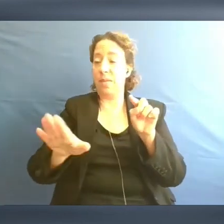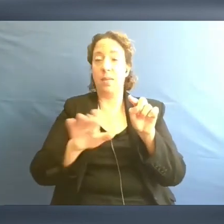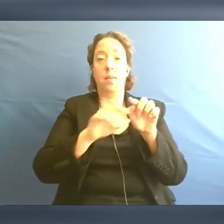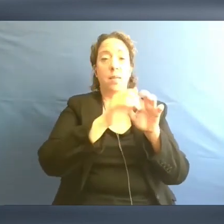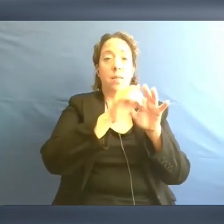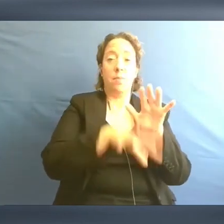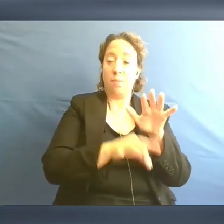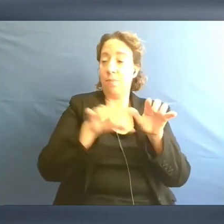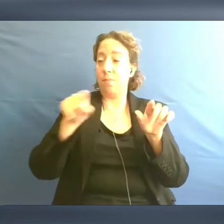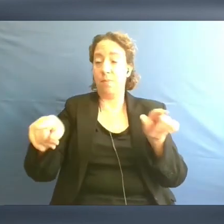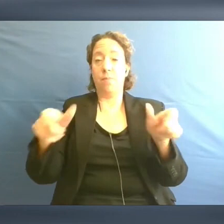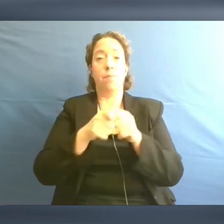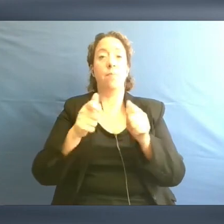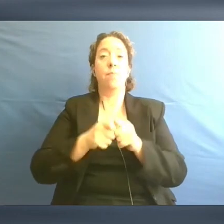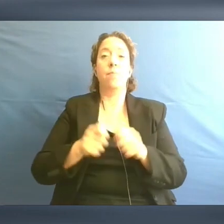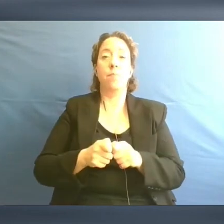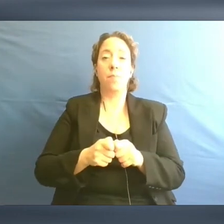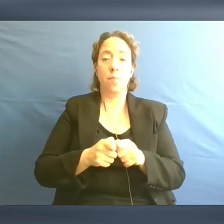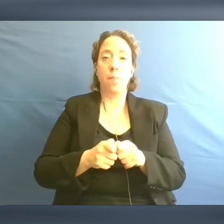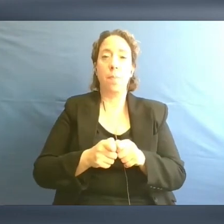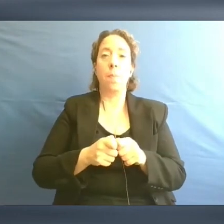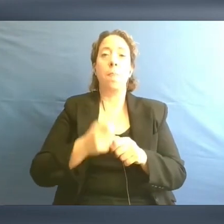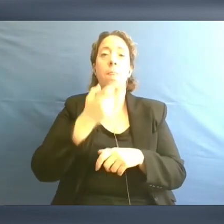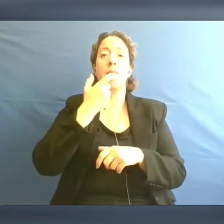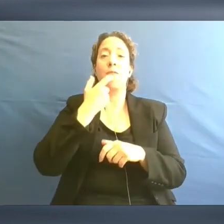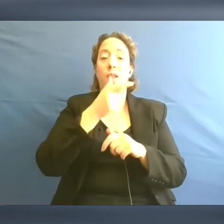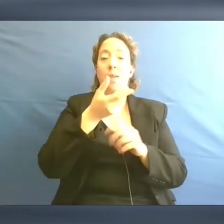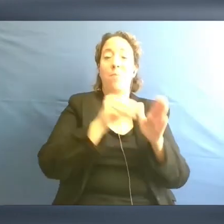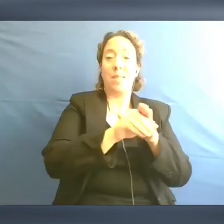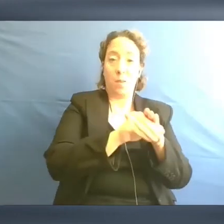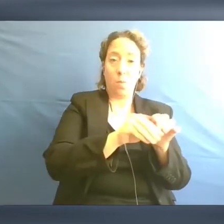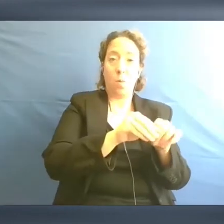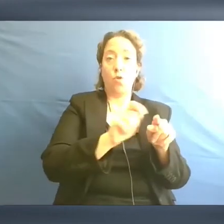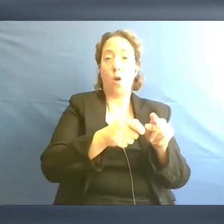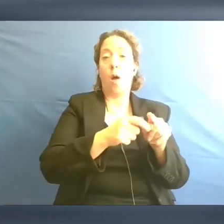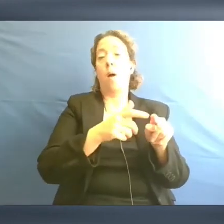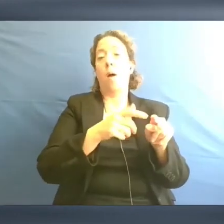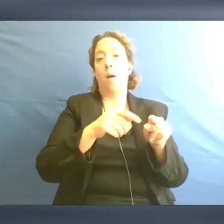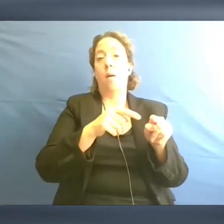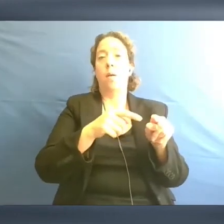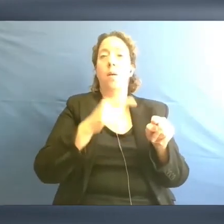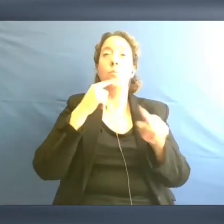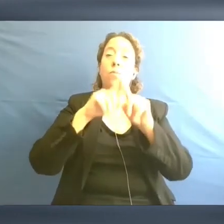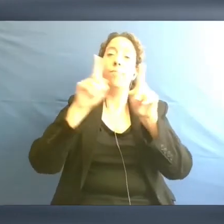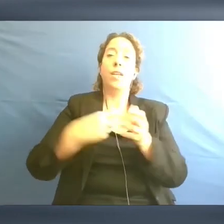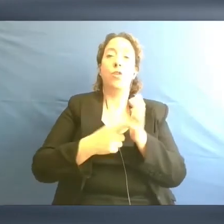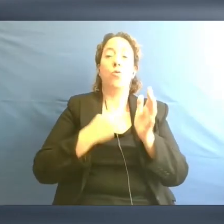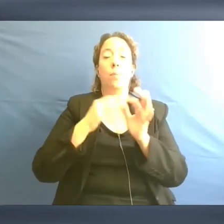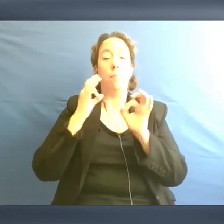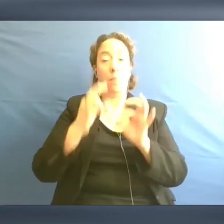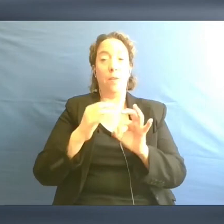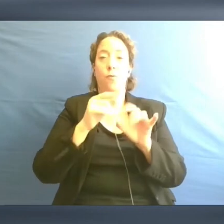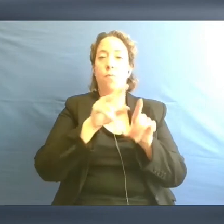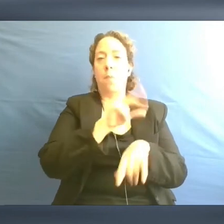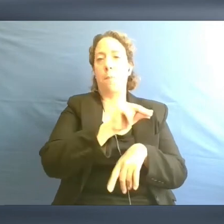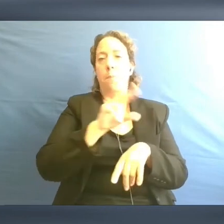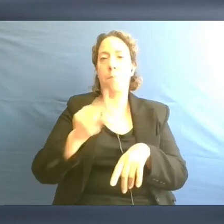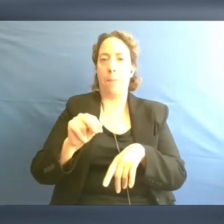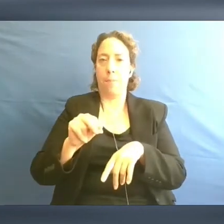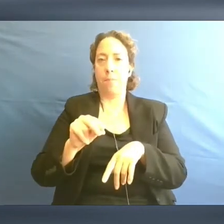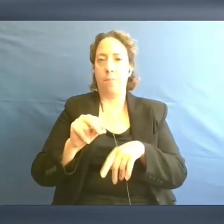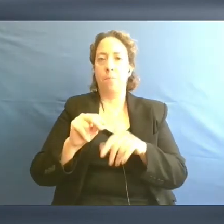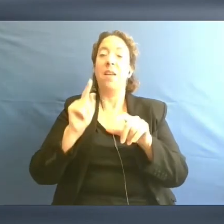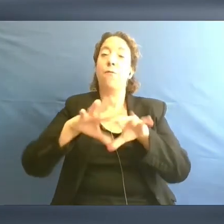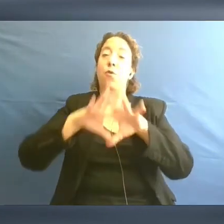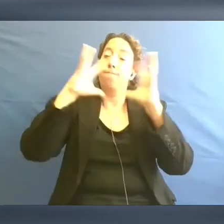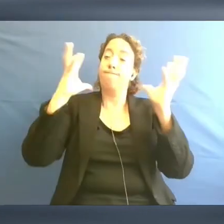d'implémentation. Et donc idéalement, chaque implémentation devrait aussi donner le même résultat pour une vraie page web, si on fournit un jeu de test assez complet,